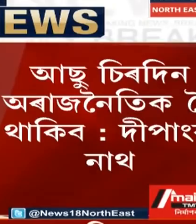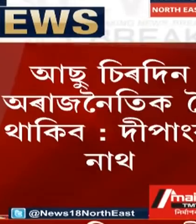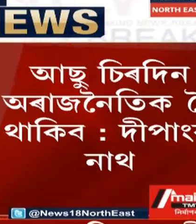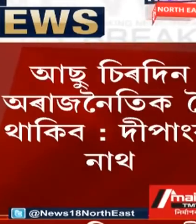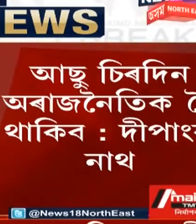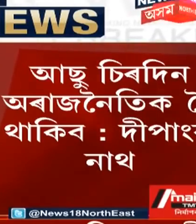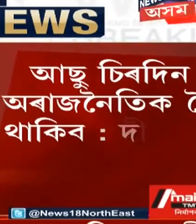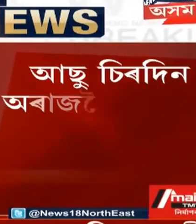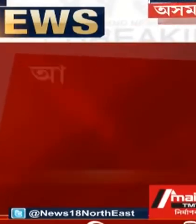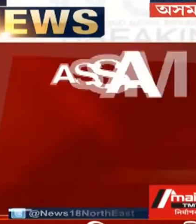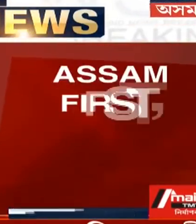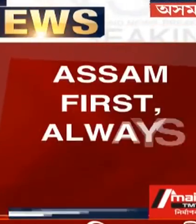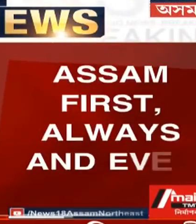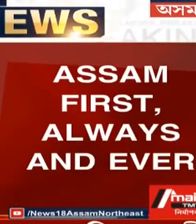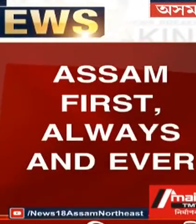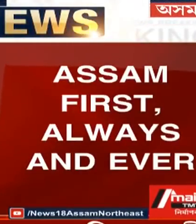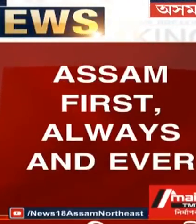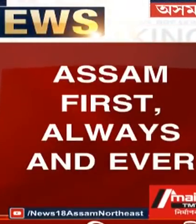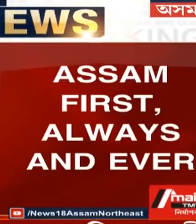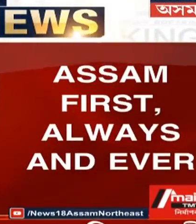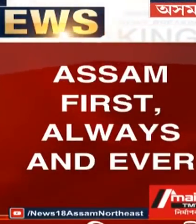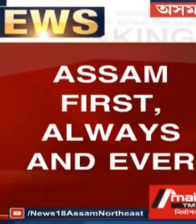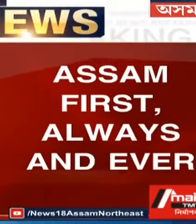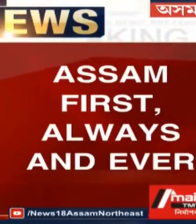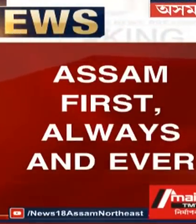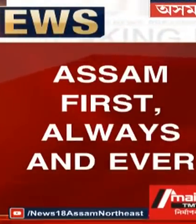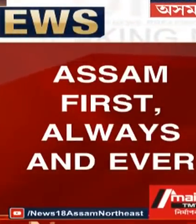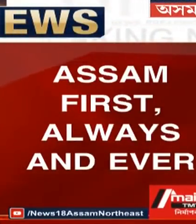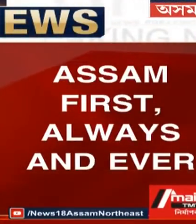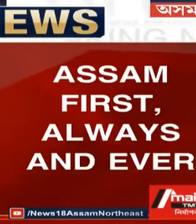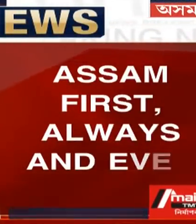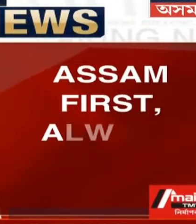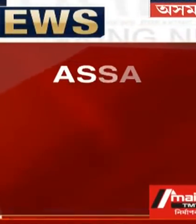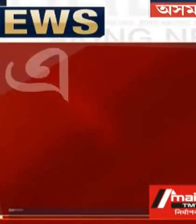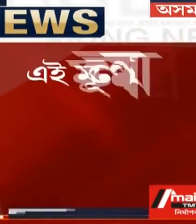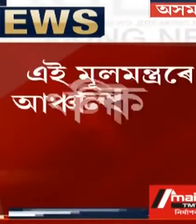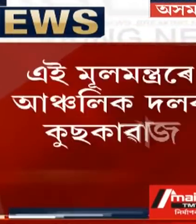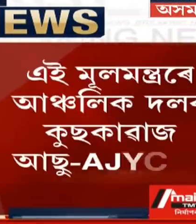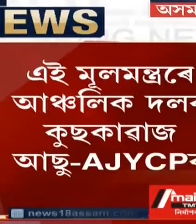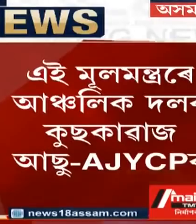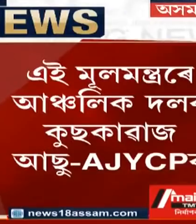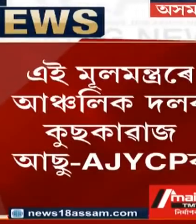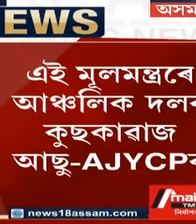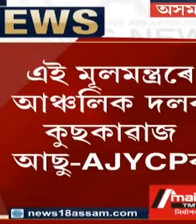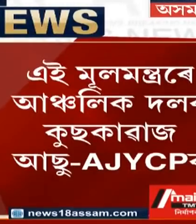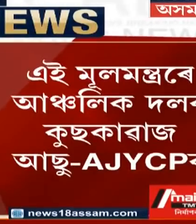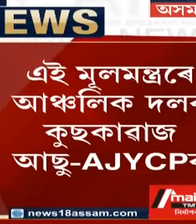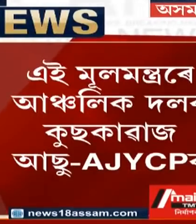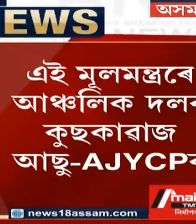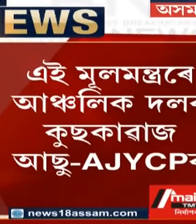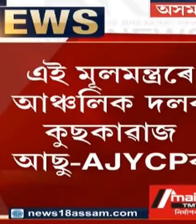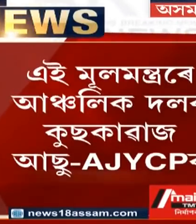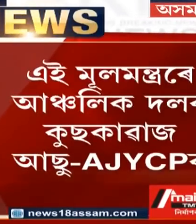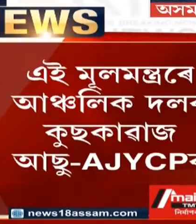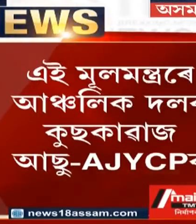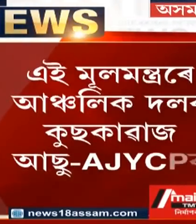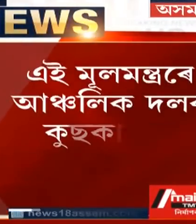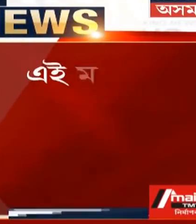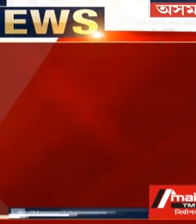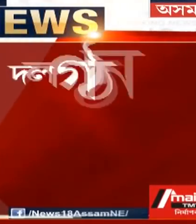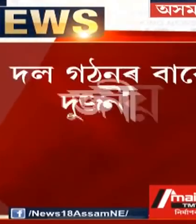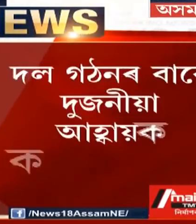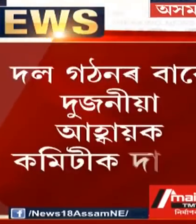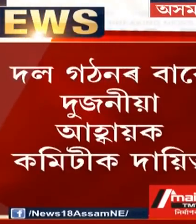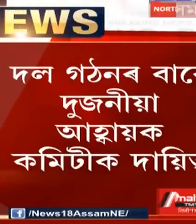जातिसत्तार अधिकार कथा उल्लेख कर तारे लगे शिशु महिला सकुए अधिकार और सुरक्षा जाते सुनिश्चित है